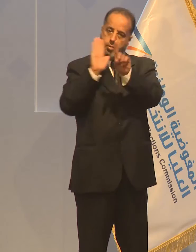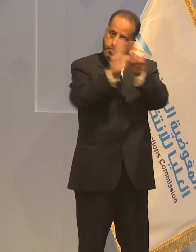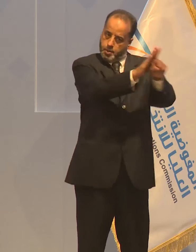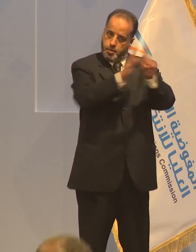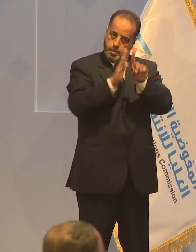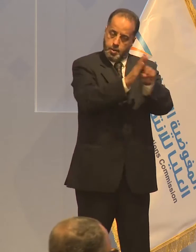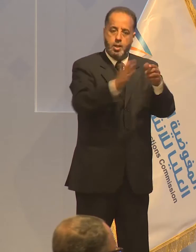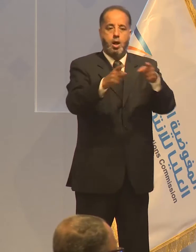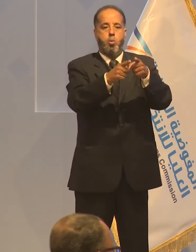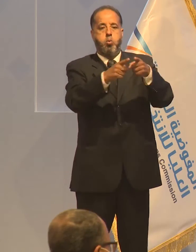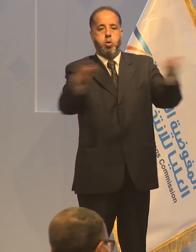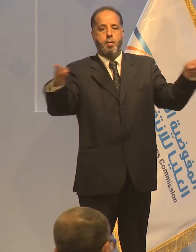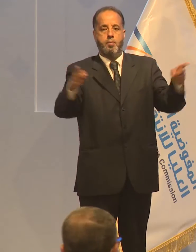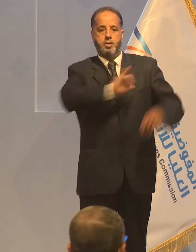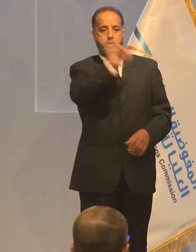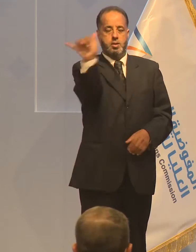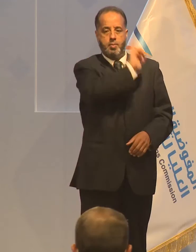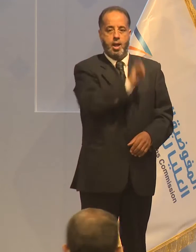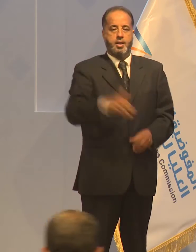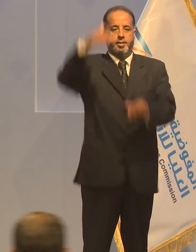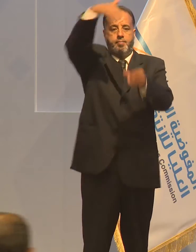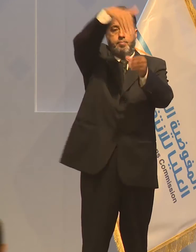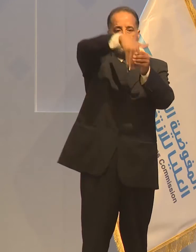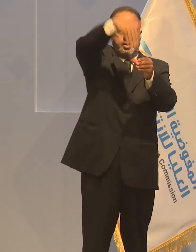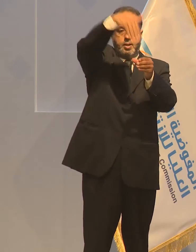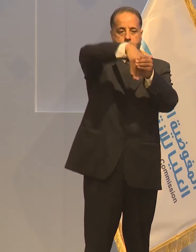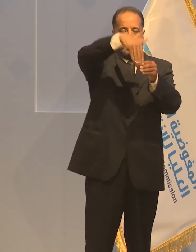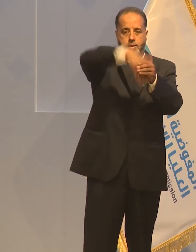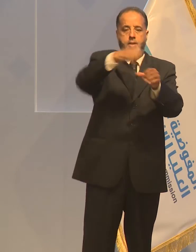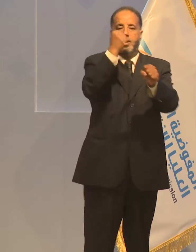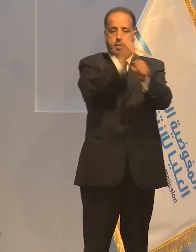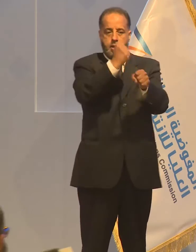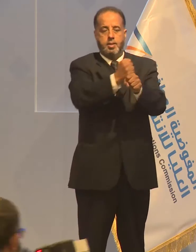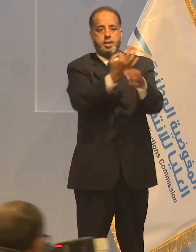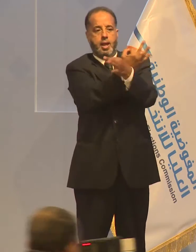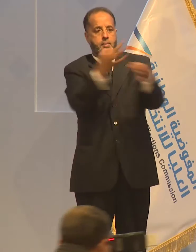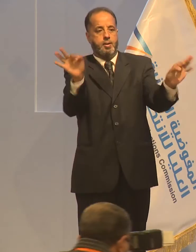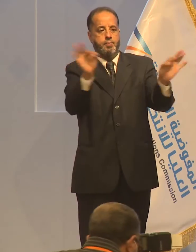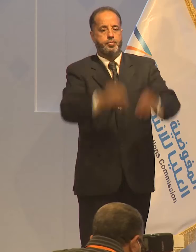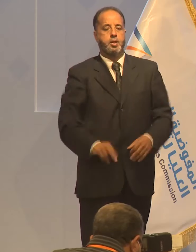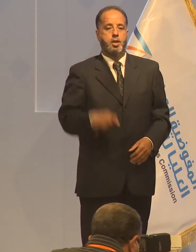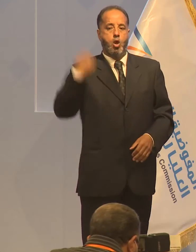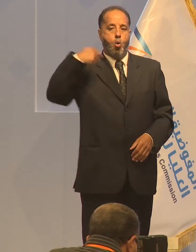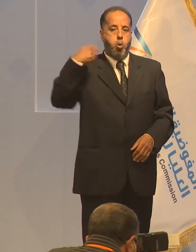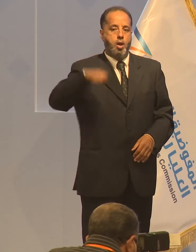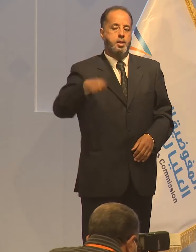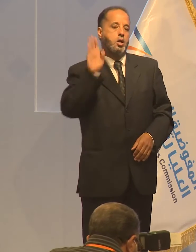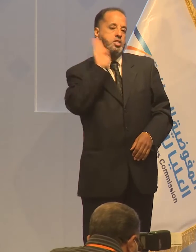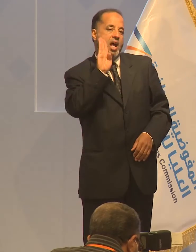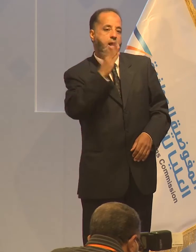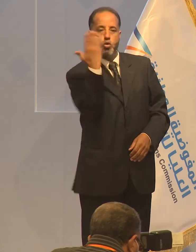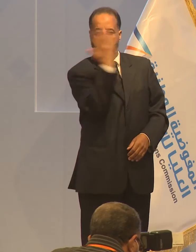وبشكل كبير لإتمام العملية الانتخابية وتوفير لها كافة الإمكانيات. كوزارة التربية